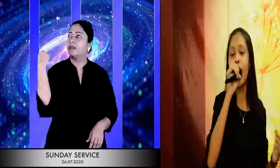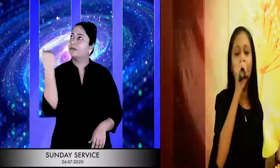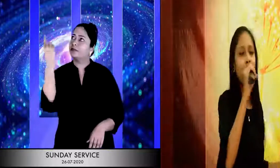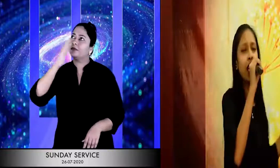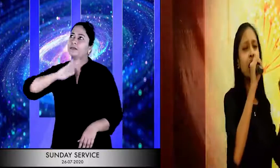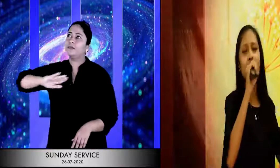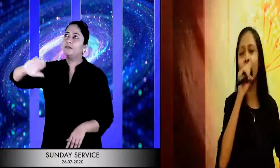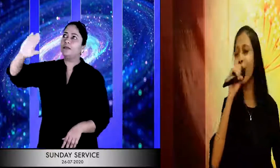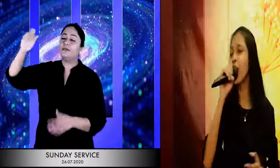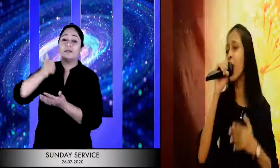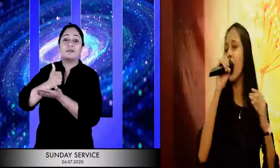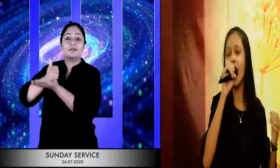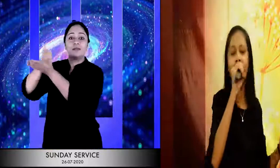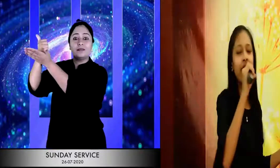সব কিছু করি